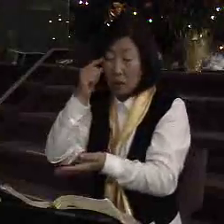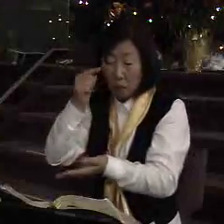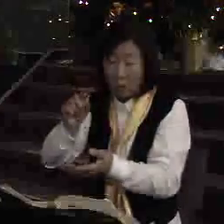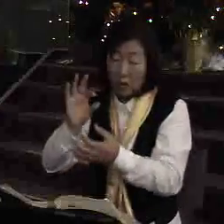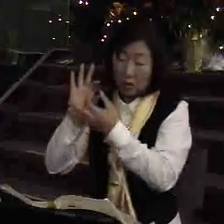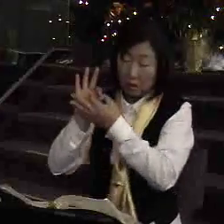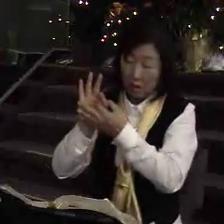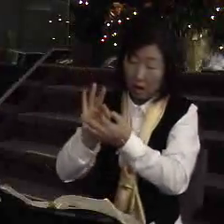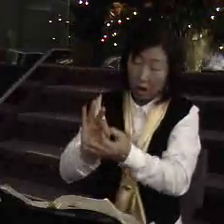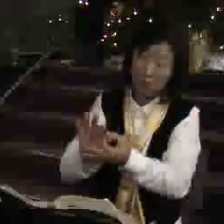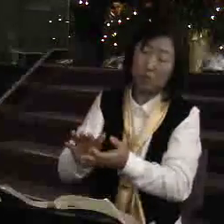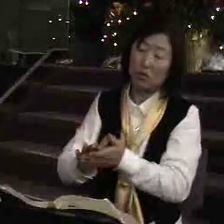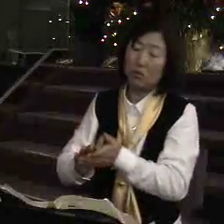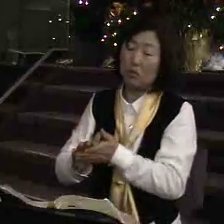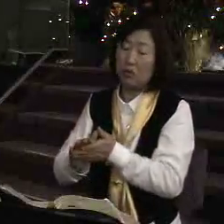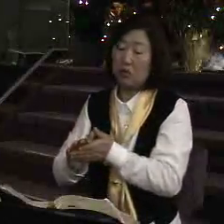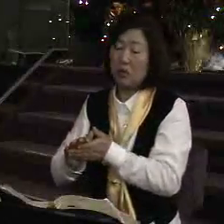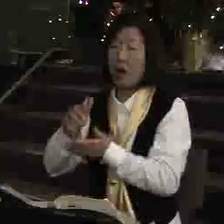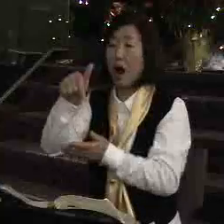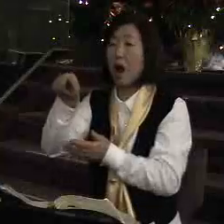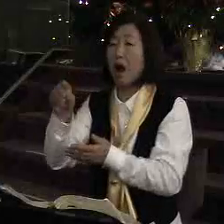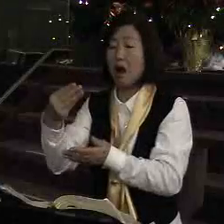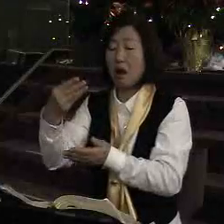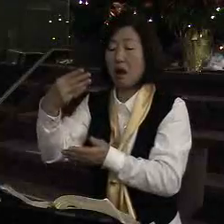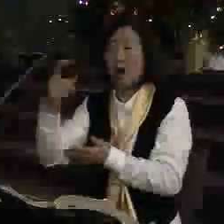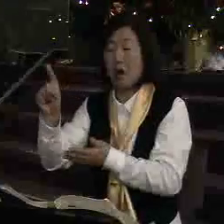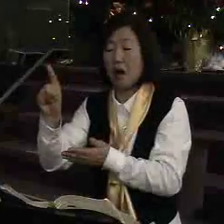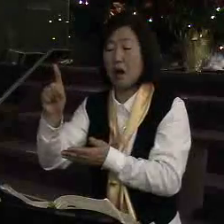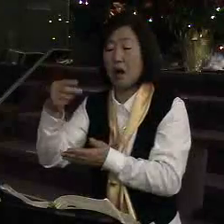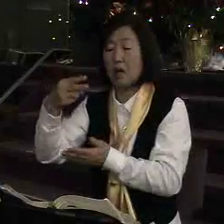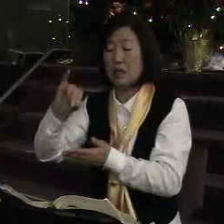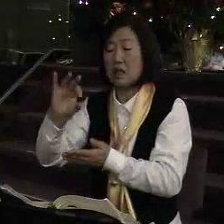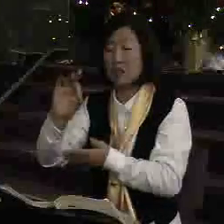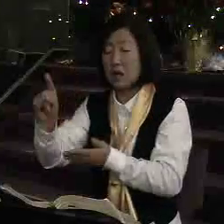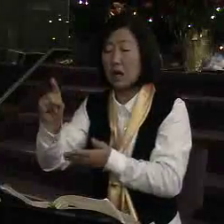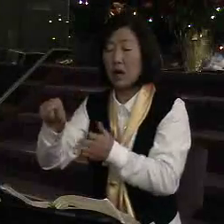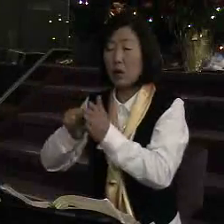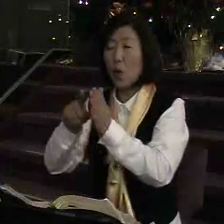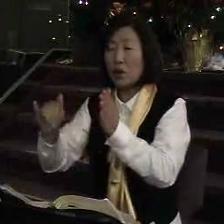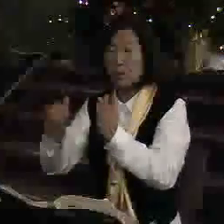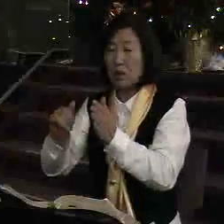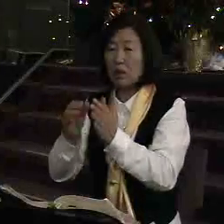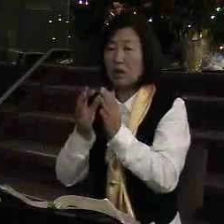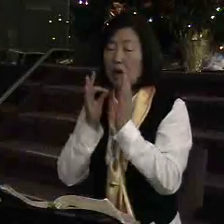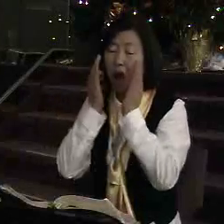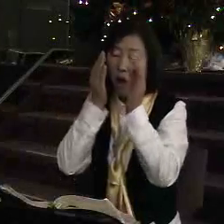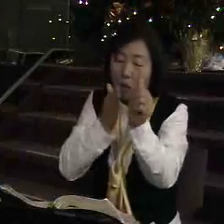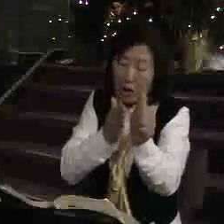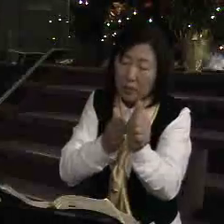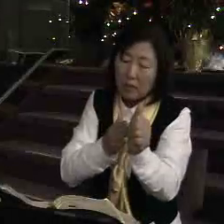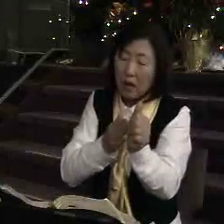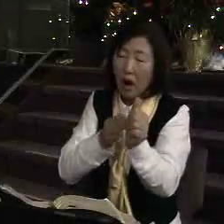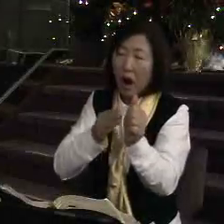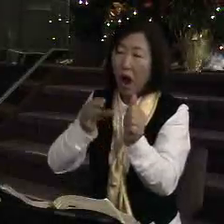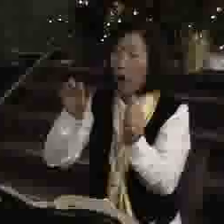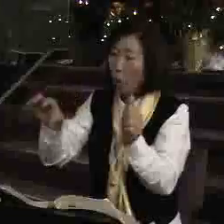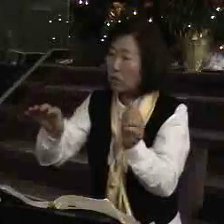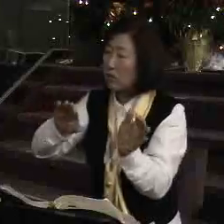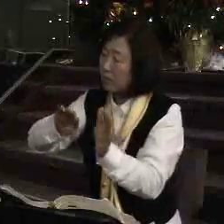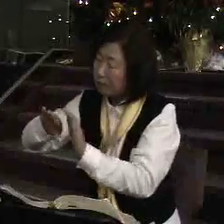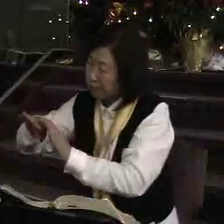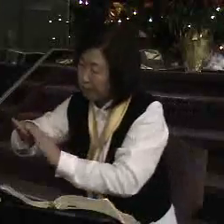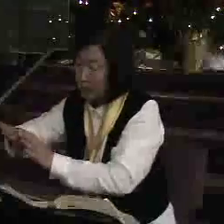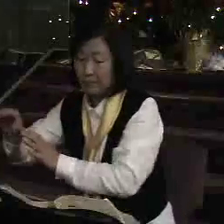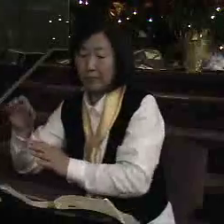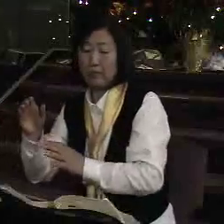계속 우리 그 갈라디아 교인들이 간구하면서 치우쳤다는 겁니다. 여러분, 예수님께서 도마에게 이런